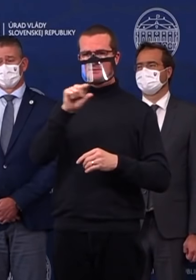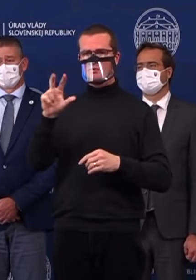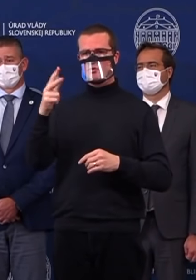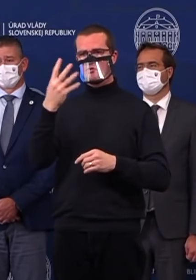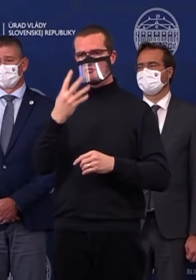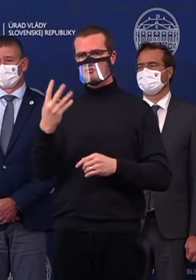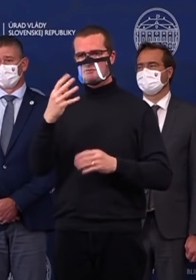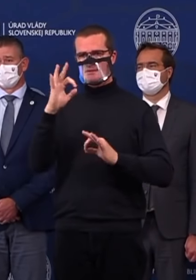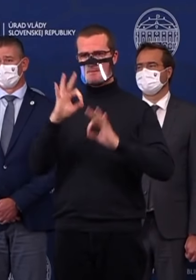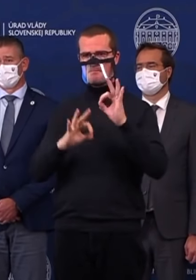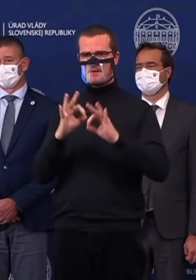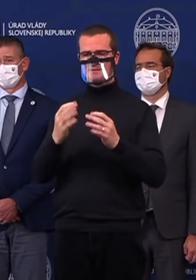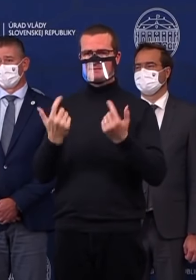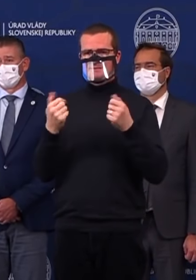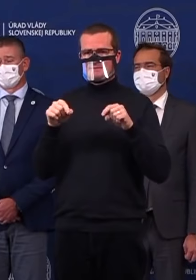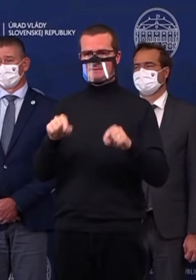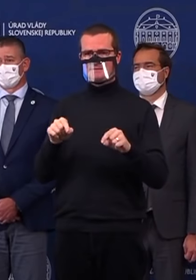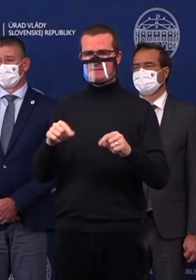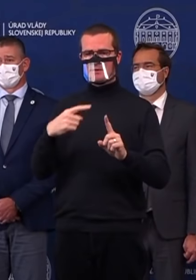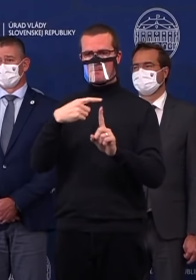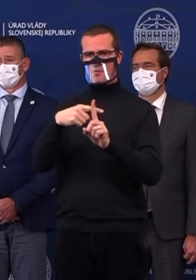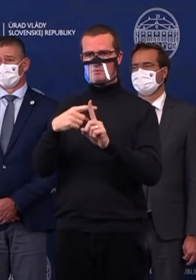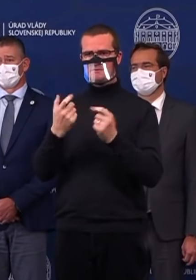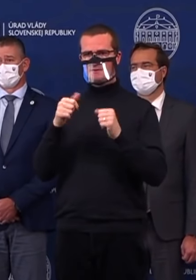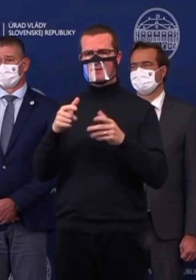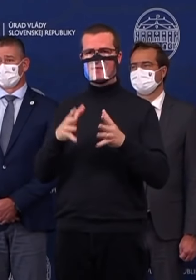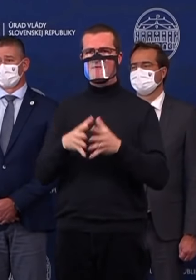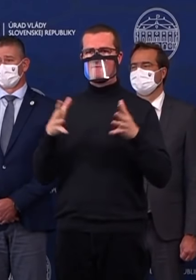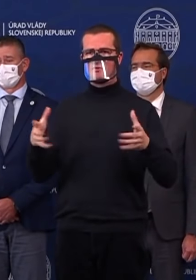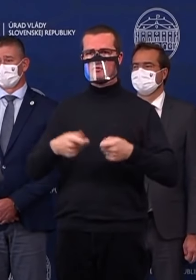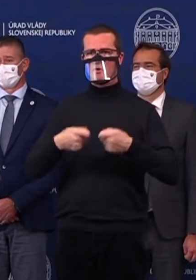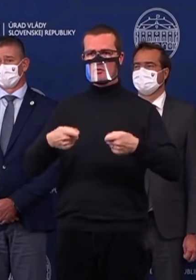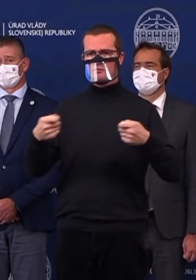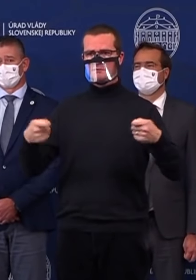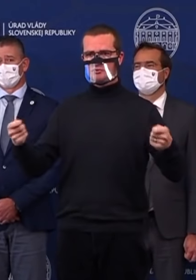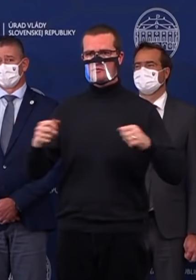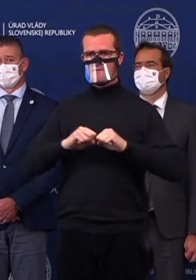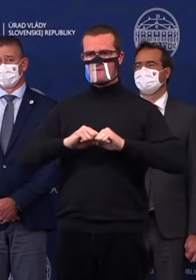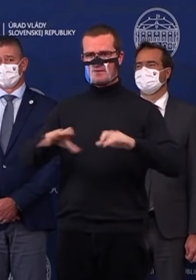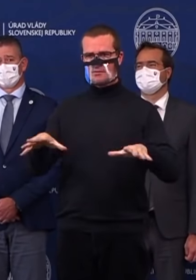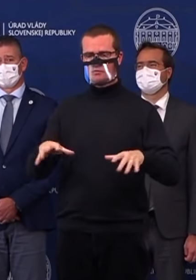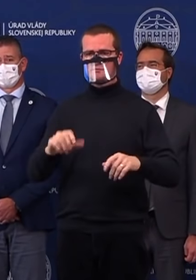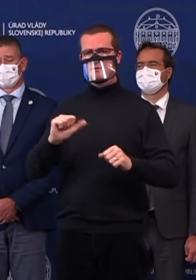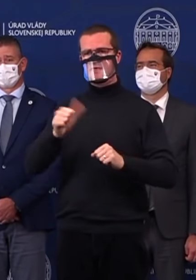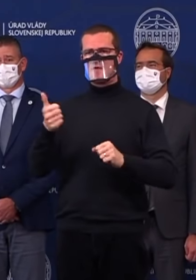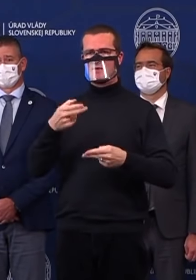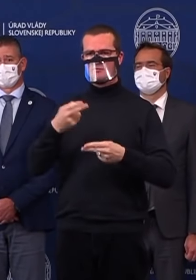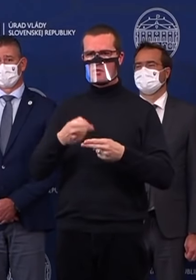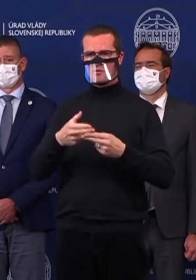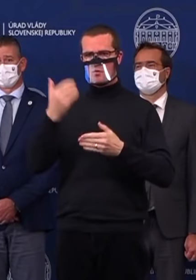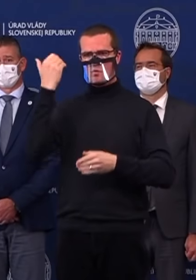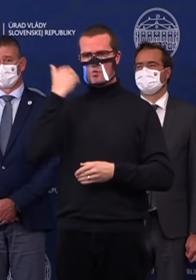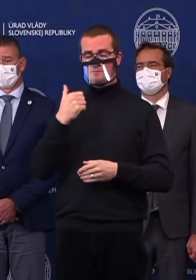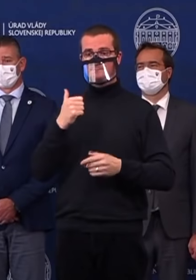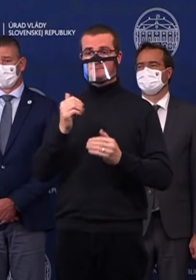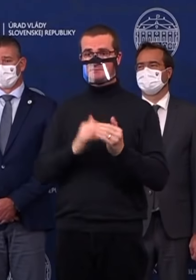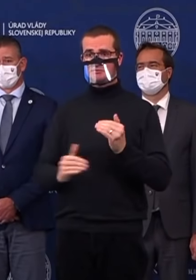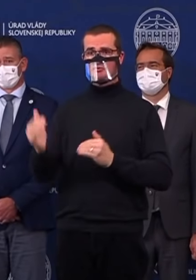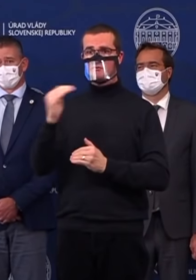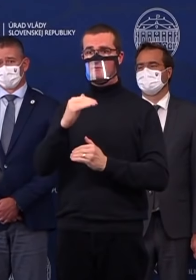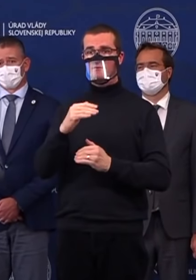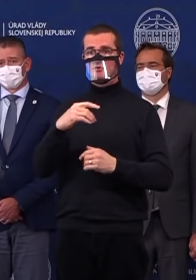% z týchto pozitívnych ako tých najväčších roznášačov vírusu alebo teda najviac infekčných ľudí. Čím väčšia